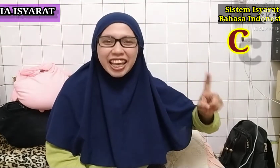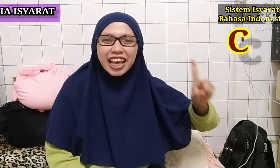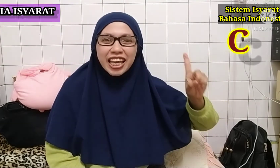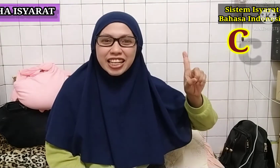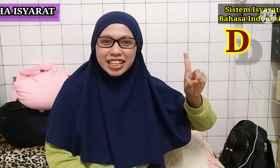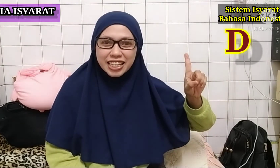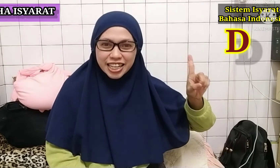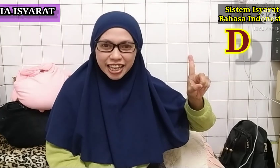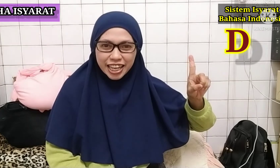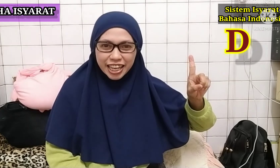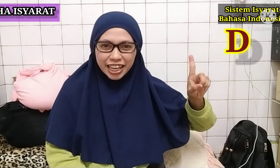D,